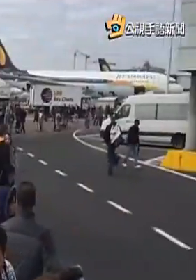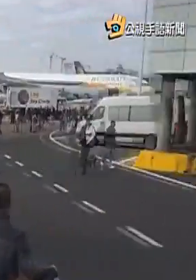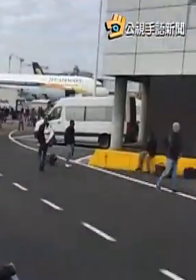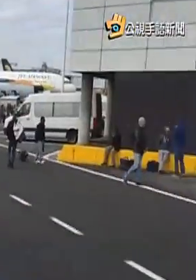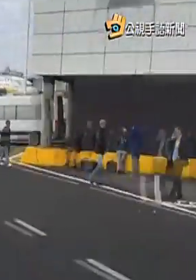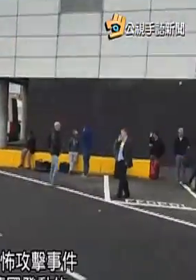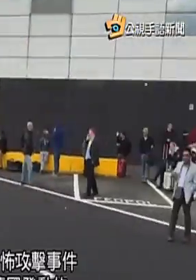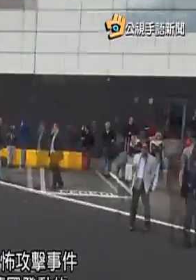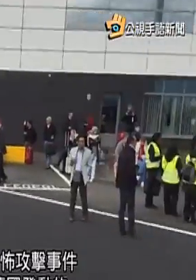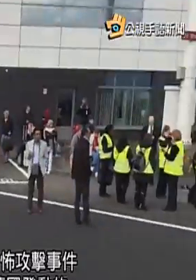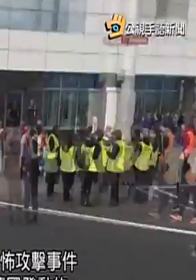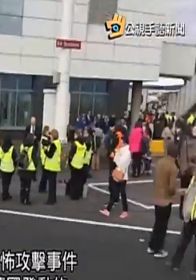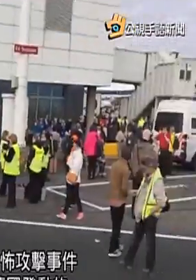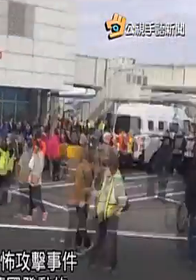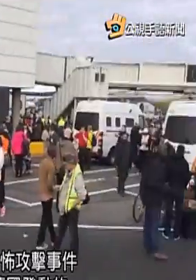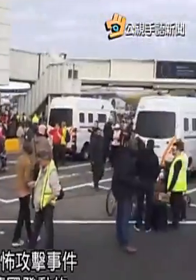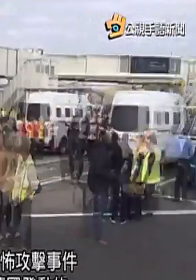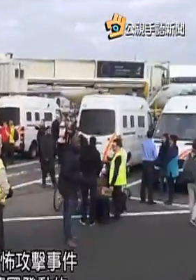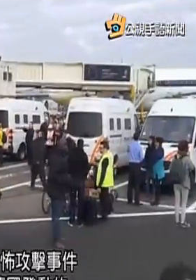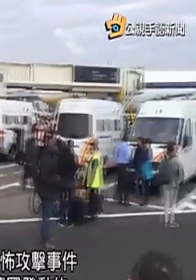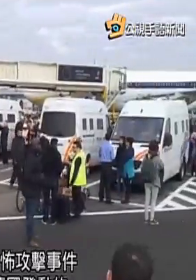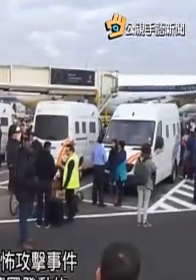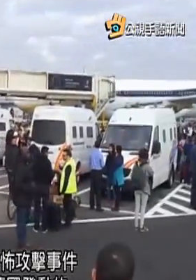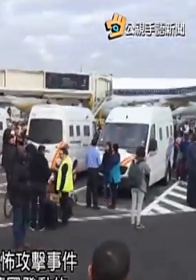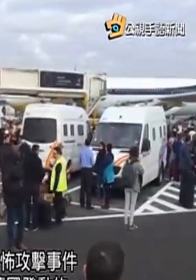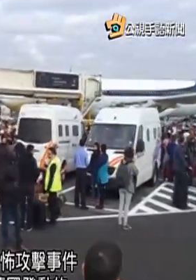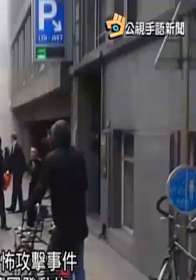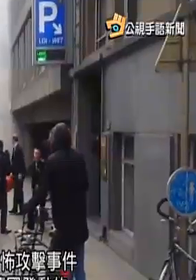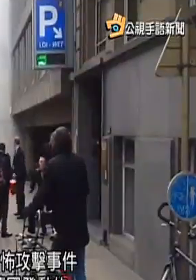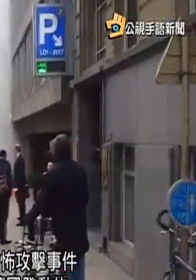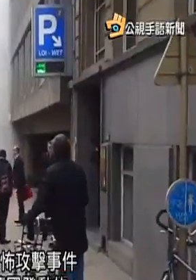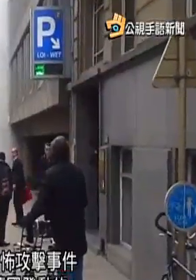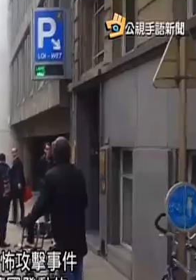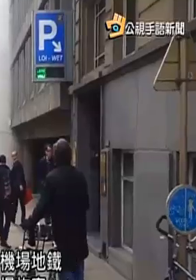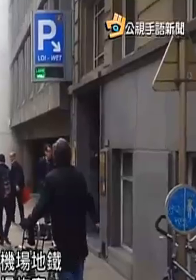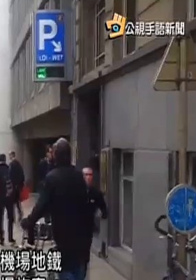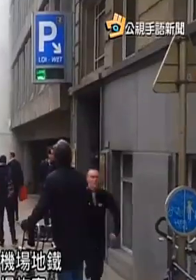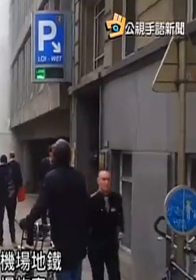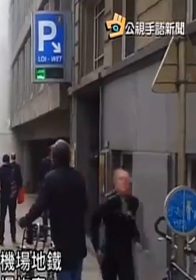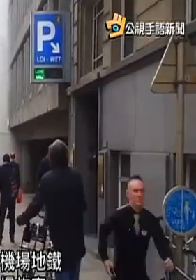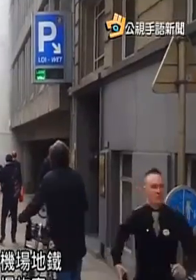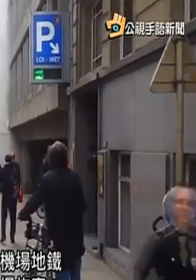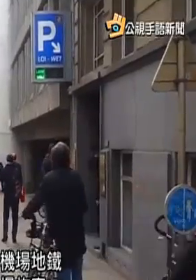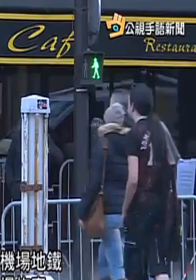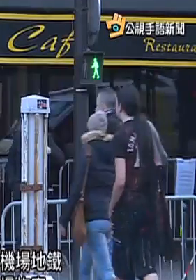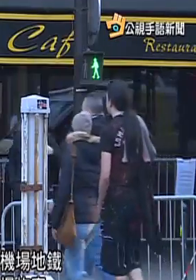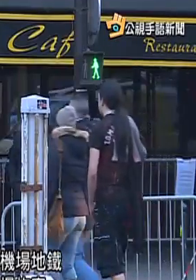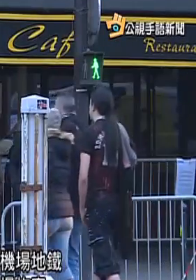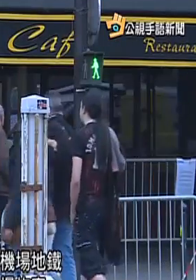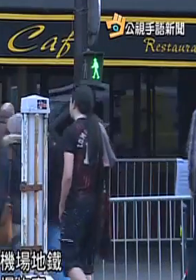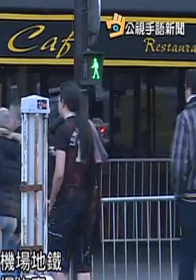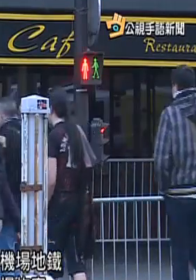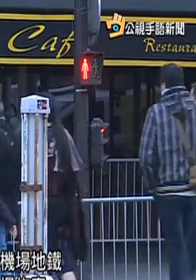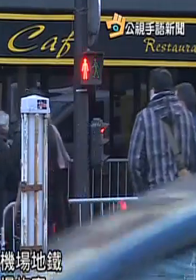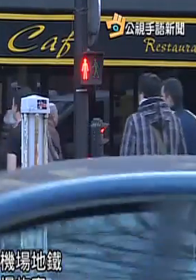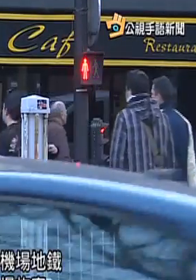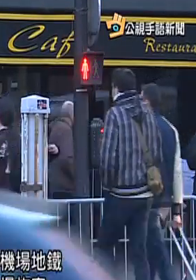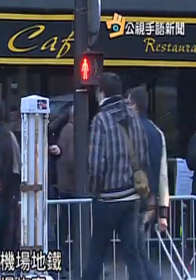欧洲近年的恐怖攻击事件包含 IS 伊斯兰国发动的比利时国际机场、地铁及巴黎的爆炸案，几